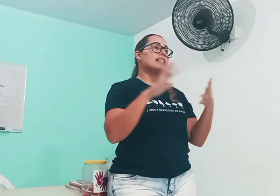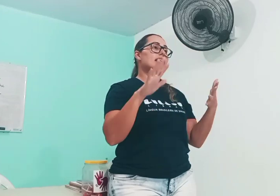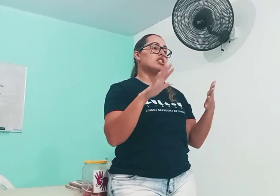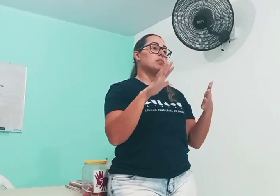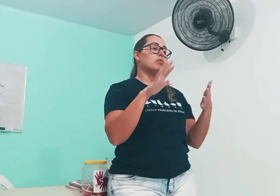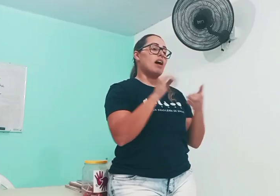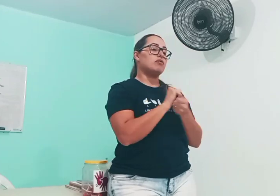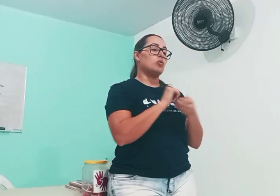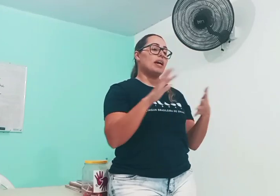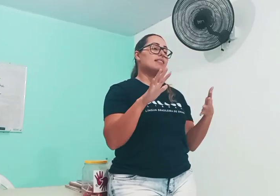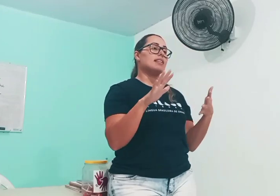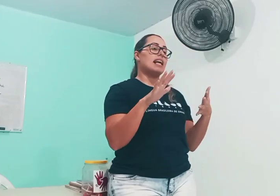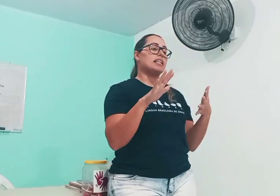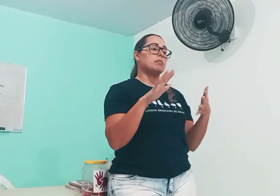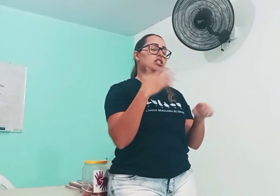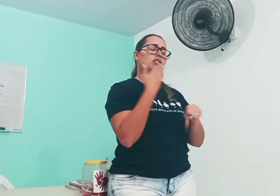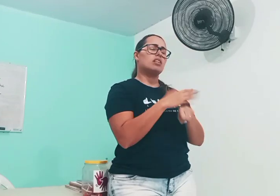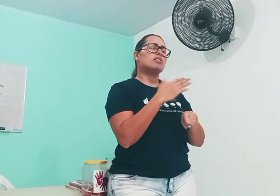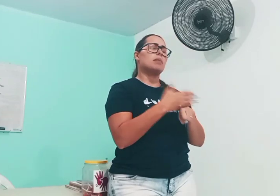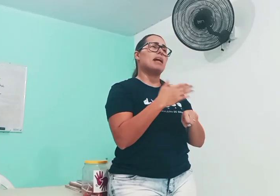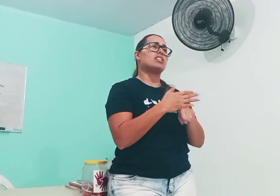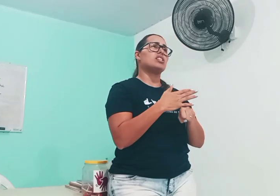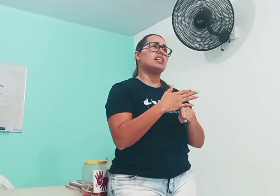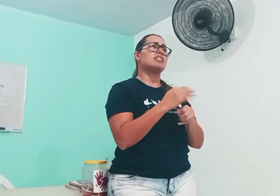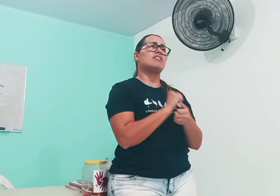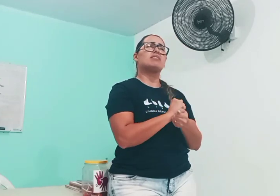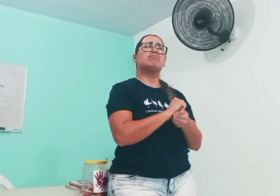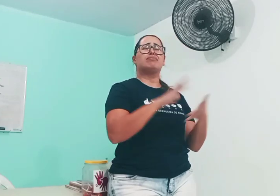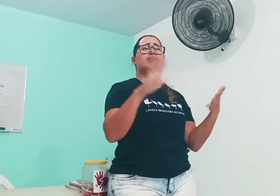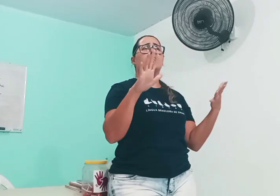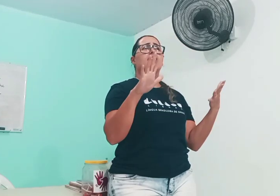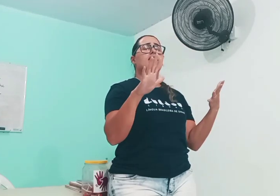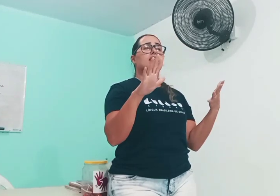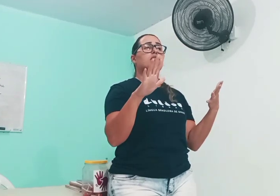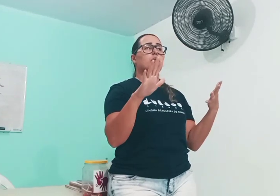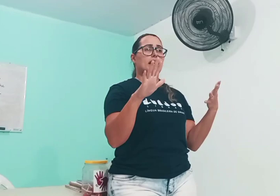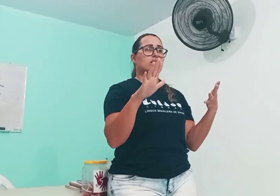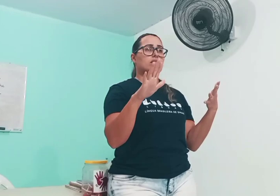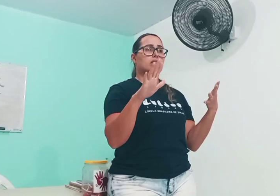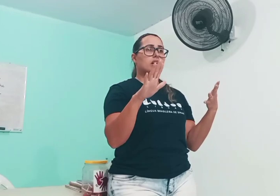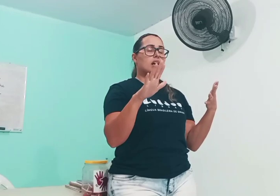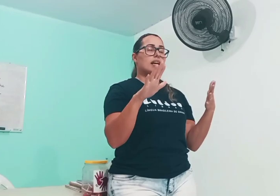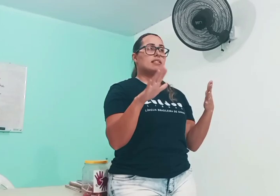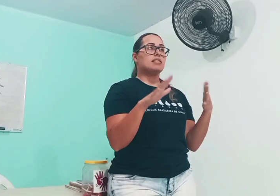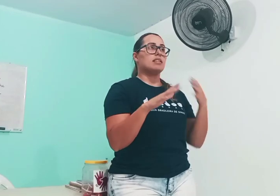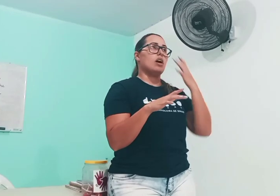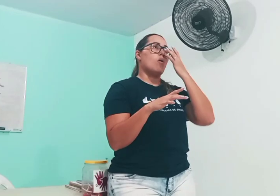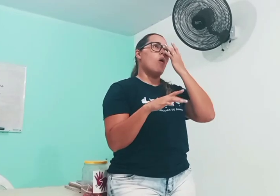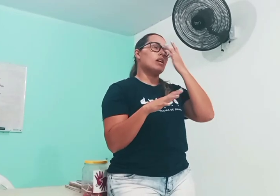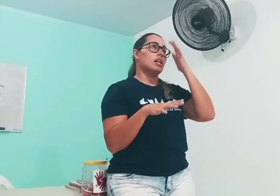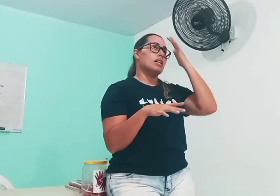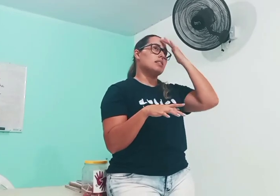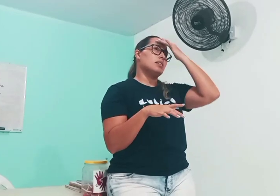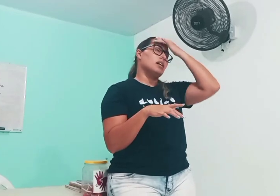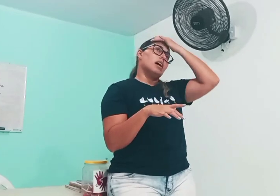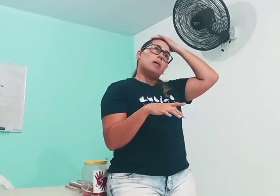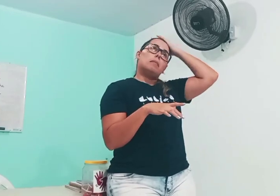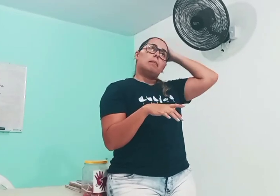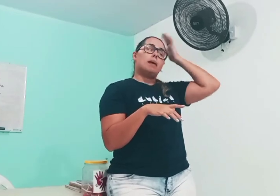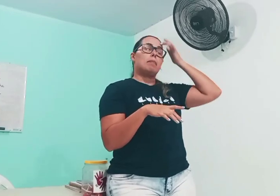né, tipo, a fluência na língua. De tanto que você pratica, você fica fluente. Esse, assim, é o alcance para a